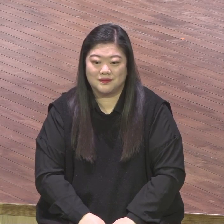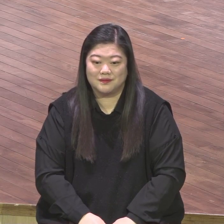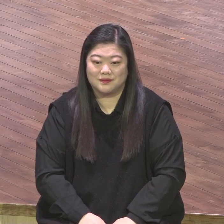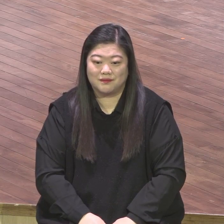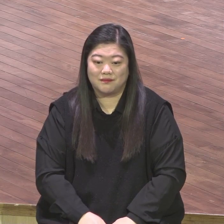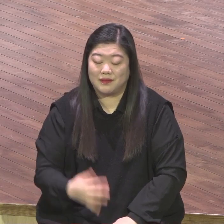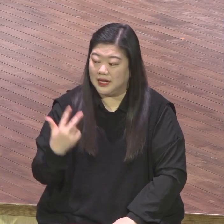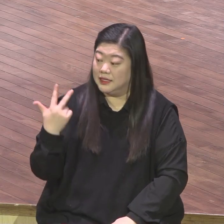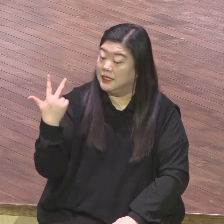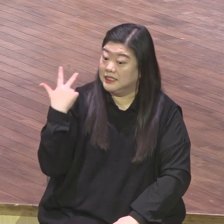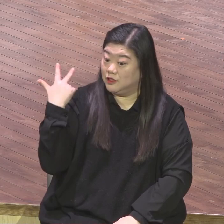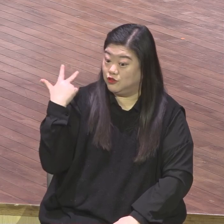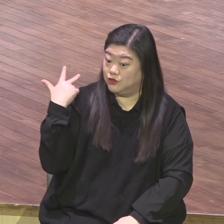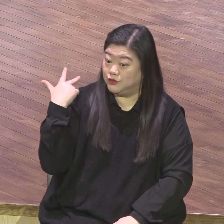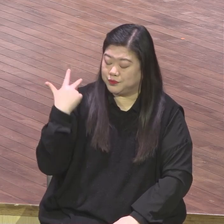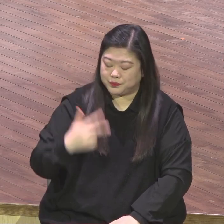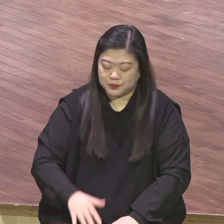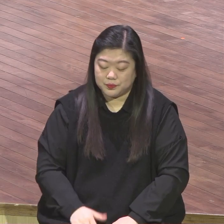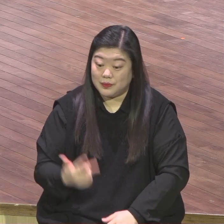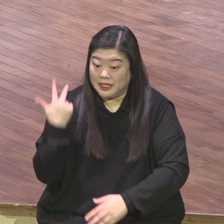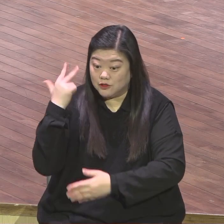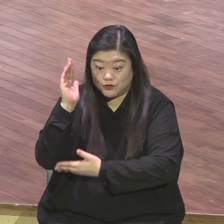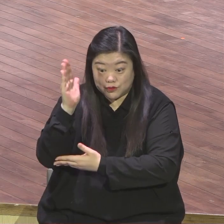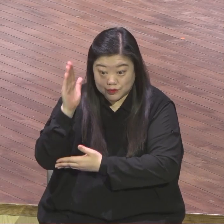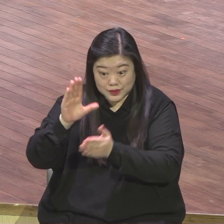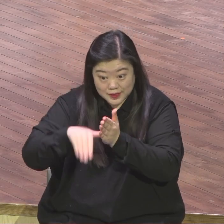지난주에 살펴본 것처럼 사도 바울은